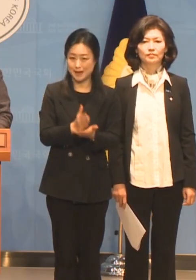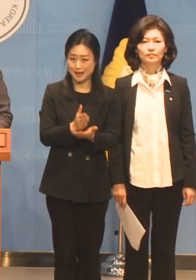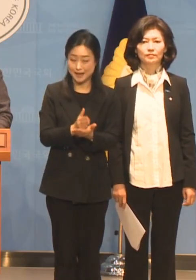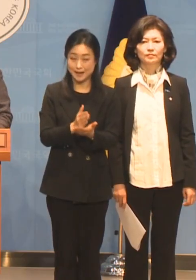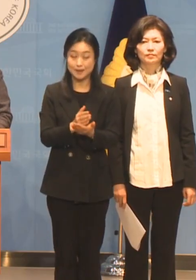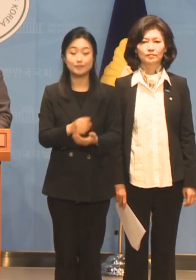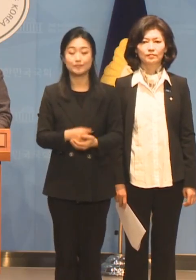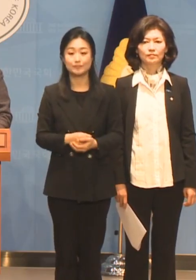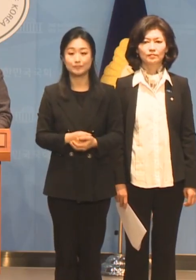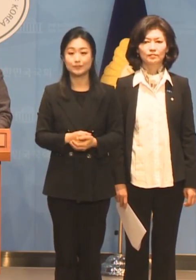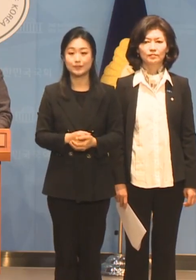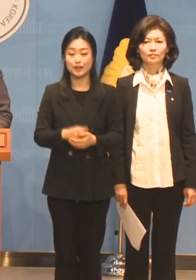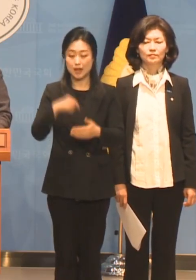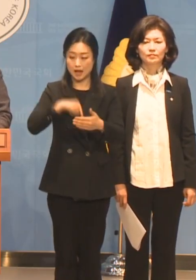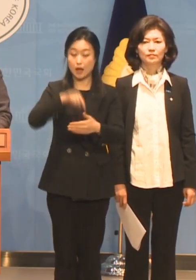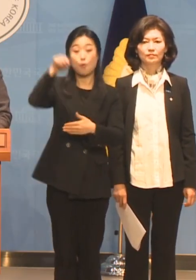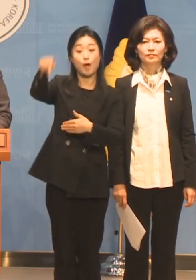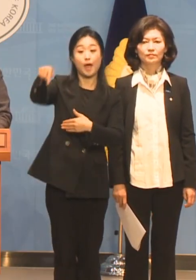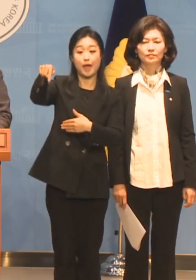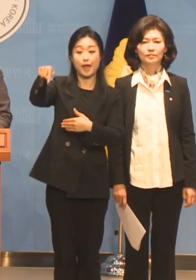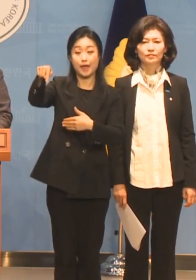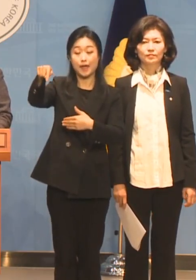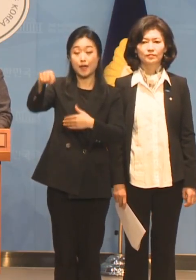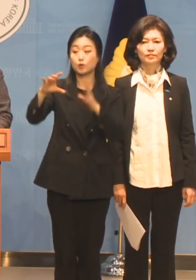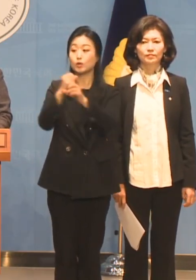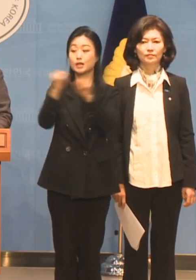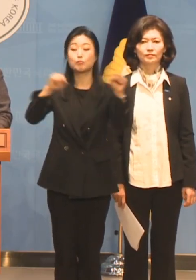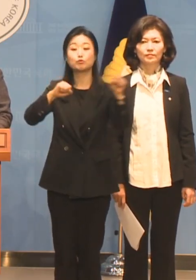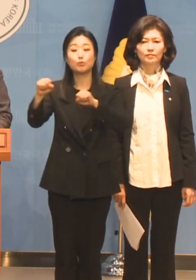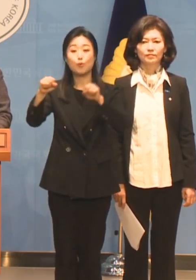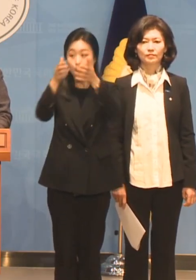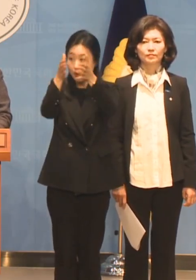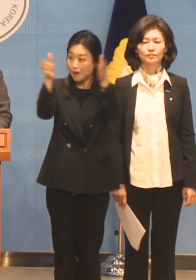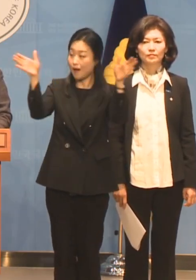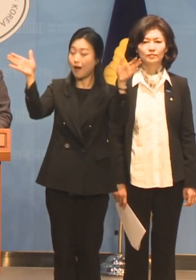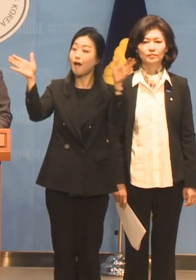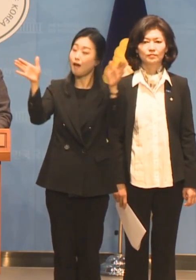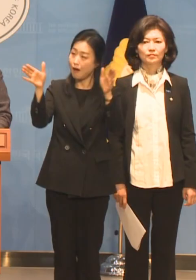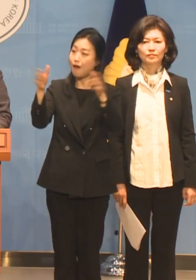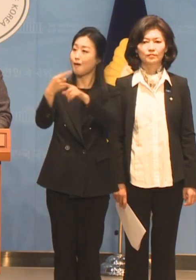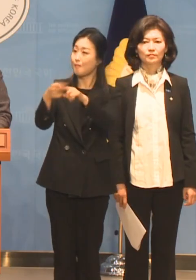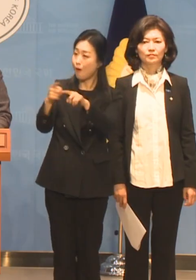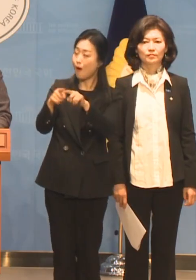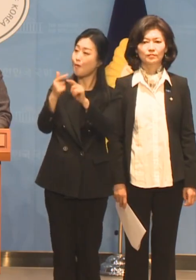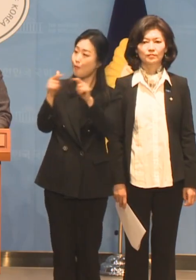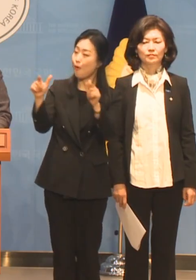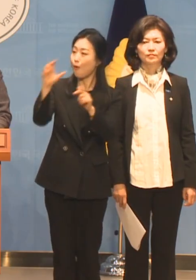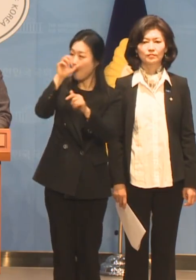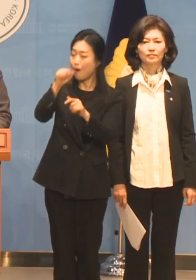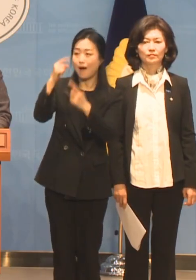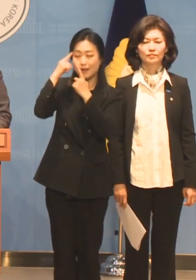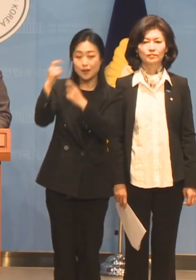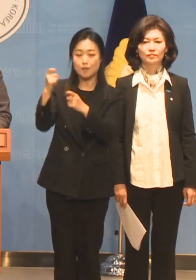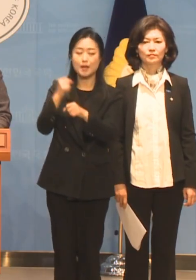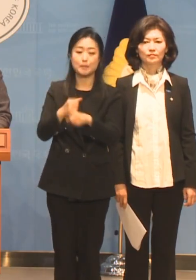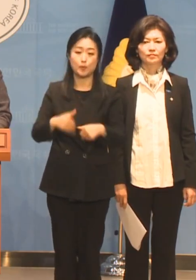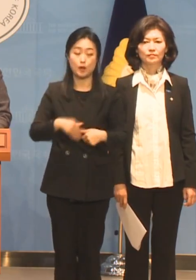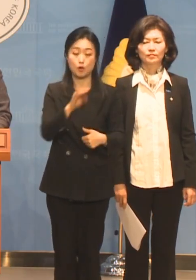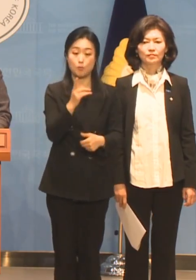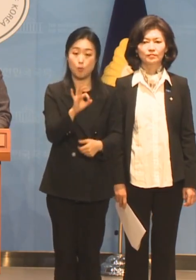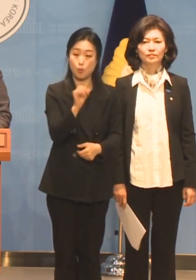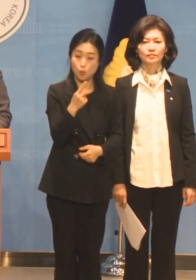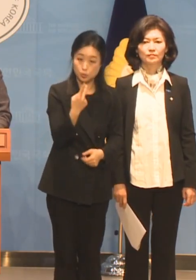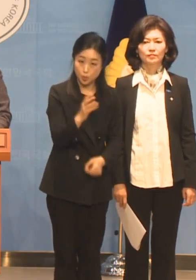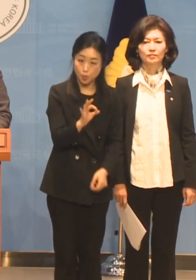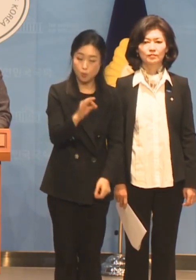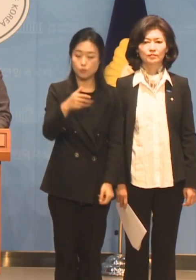맞추기보다 국외에서 이루어진 독립운동도 균형 있게 포함해야 합니다. 봉오동,